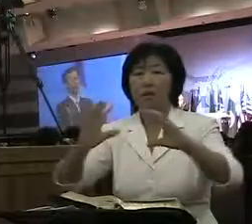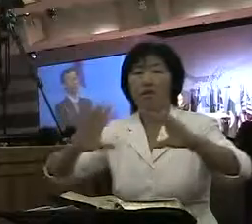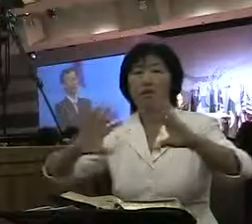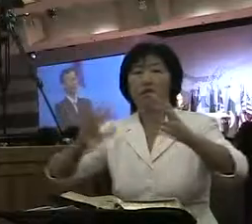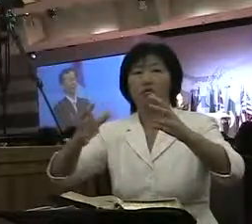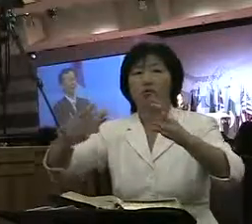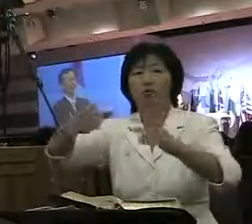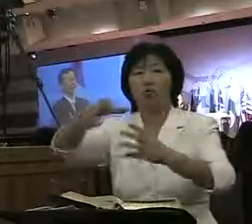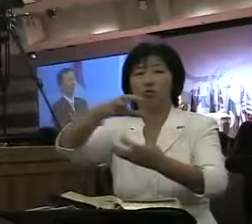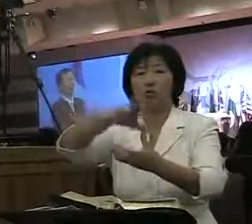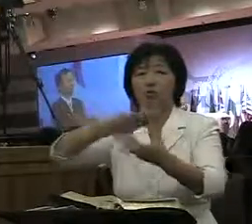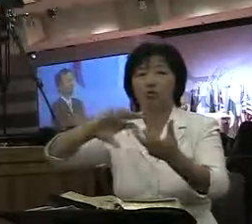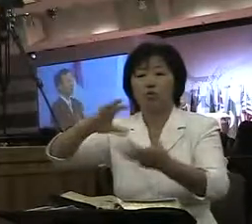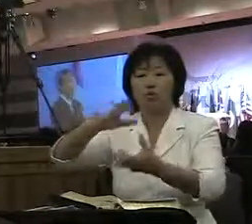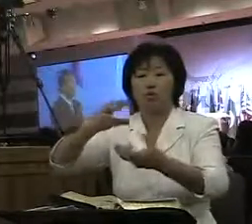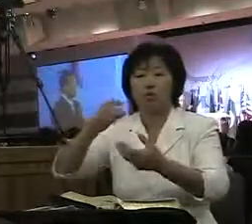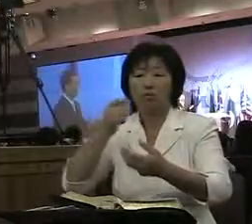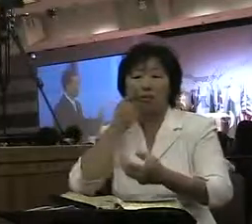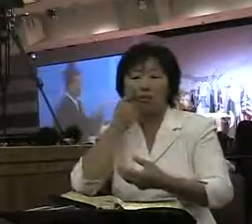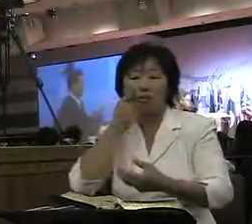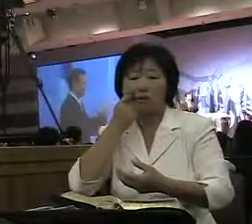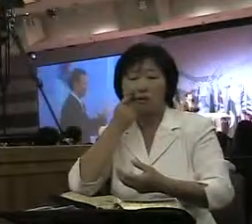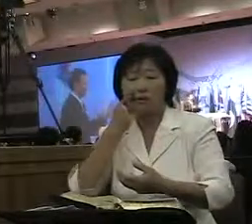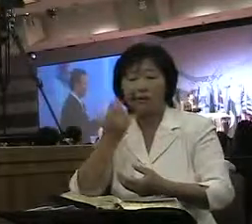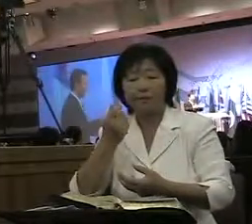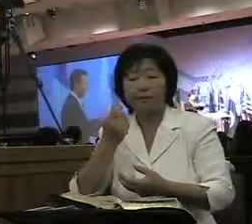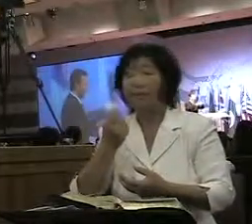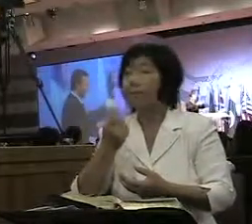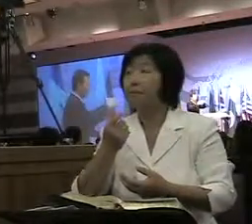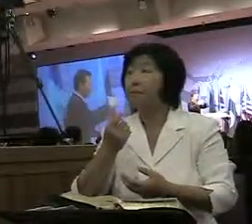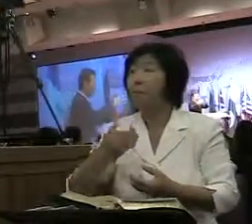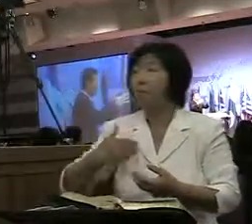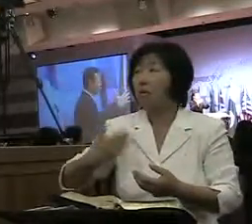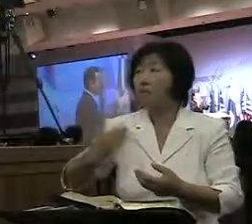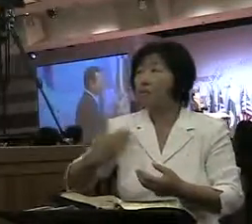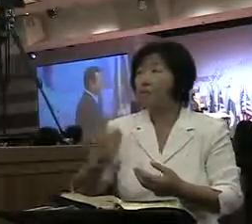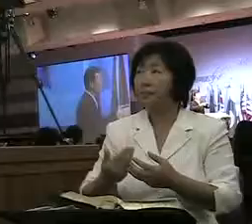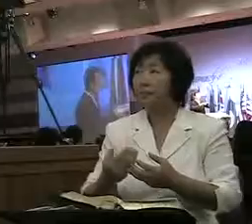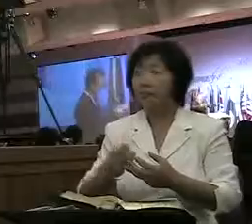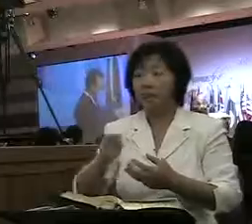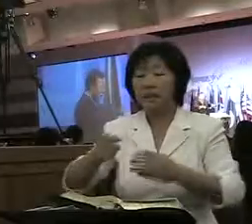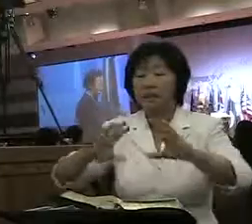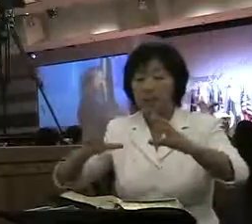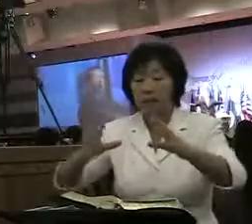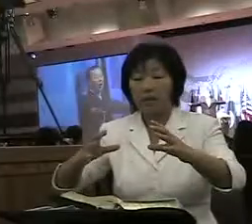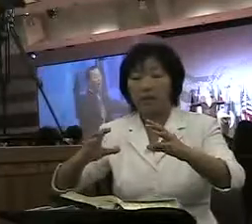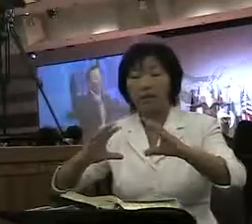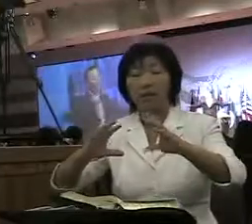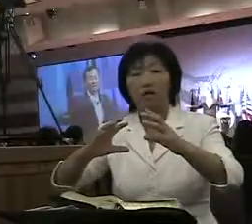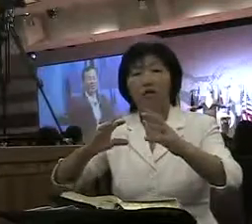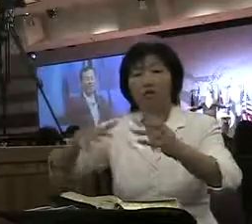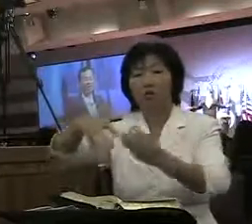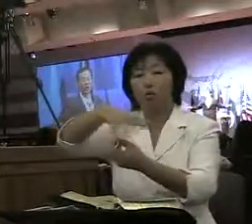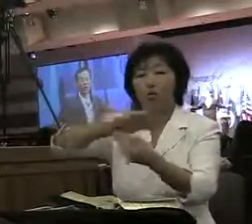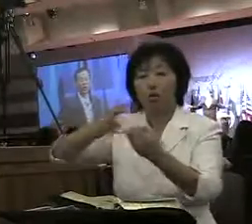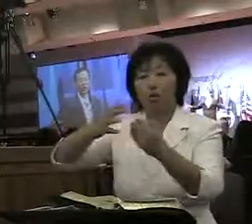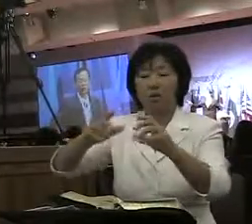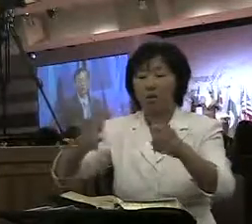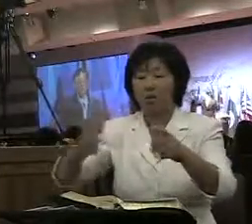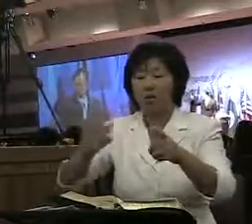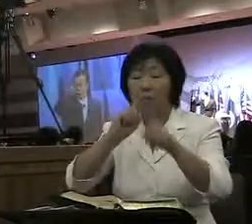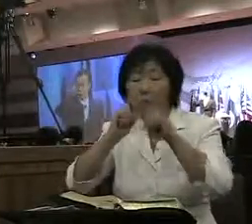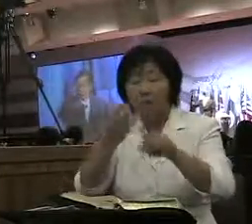둥근지 몰랐습니다. 모든 사람들이 이 세계가, 이 지구가 둥글지 않고 평평하다고